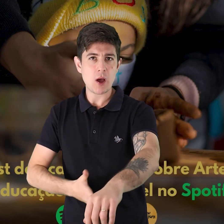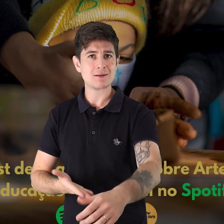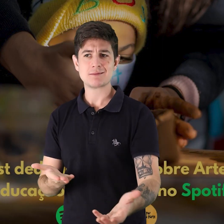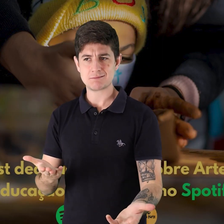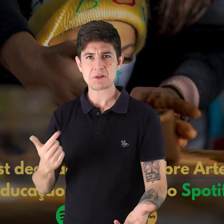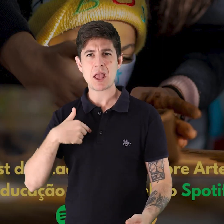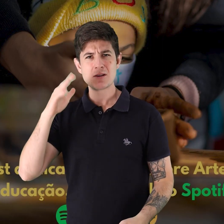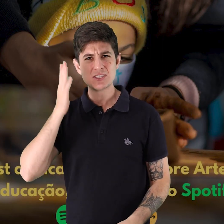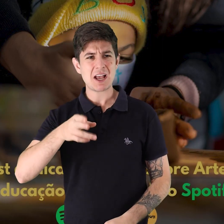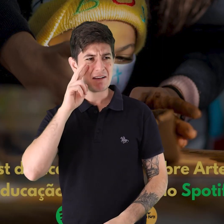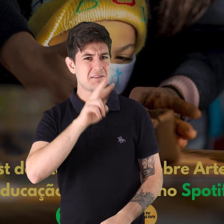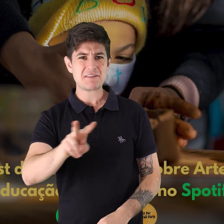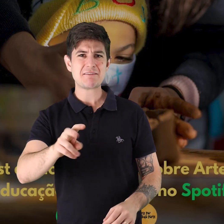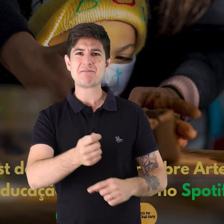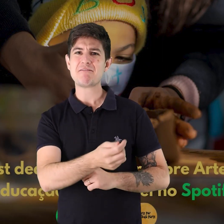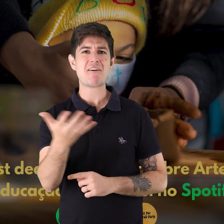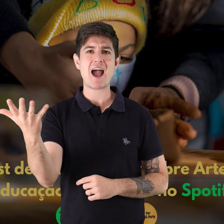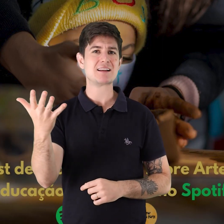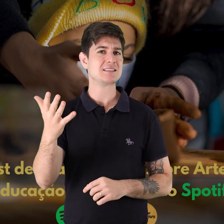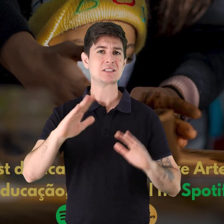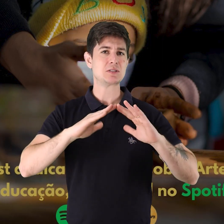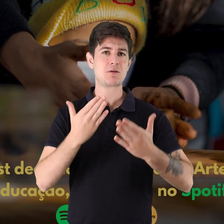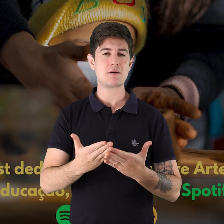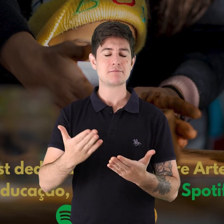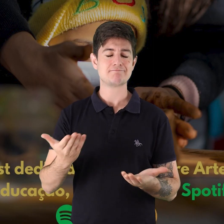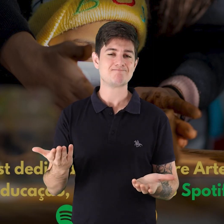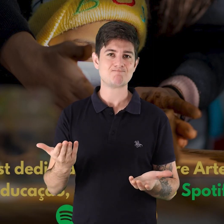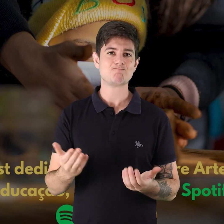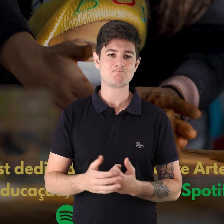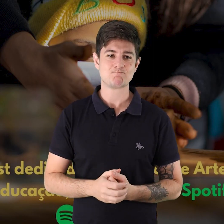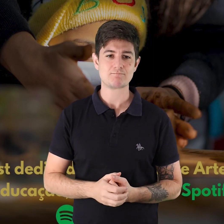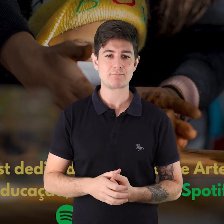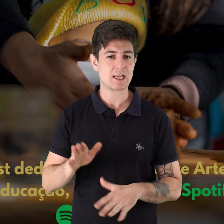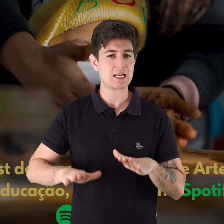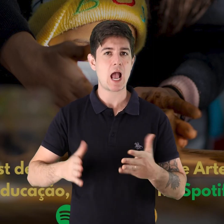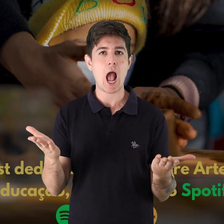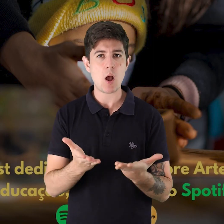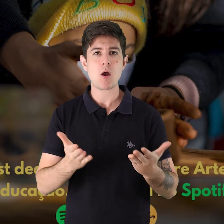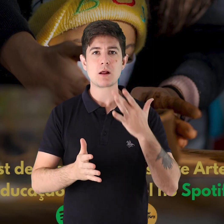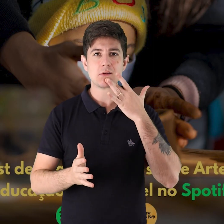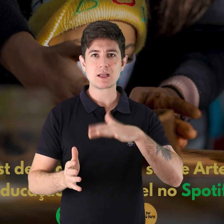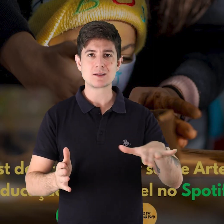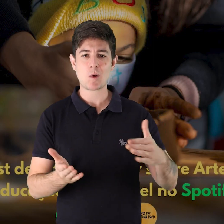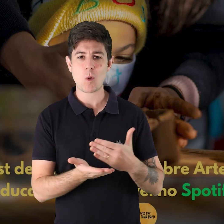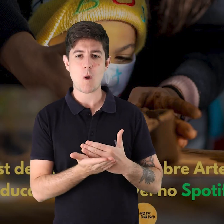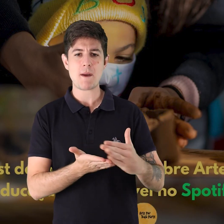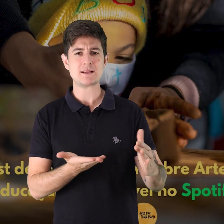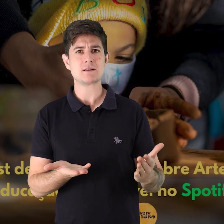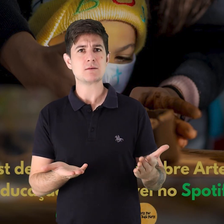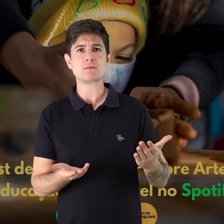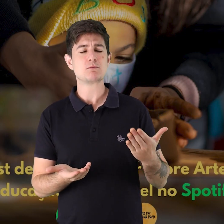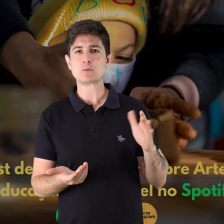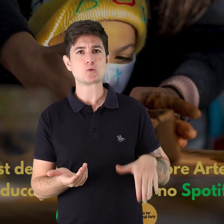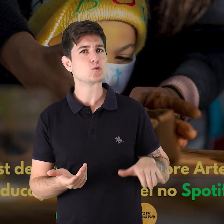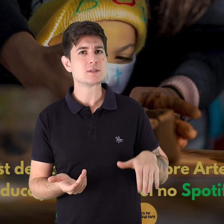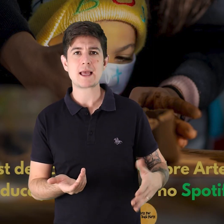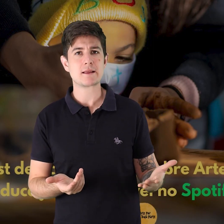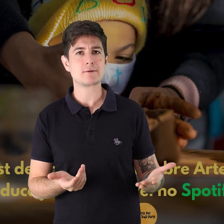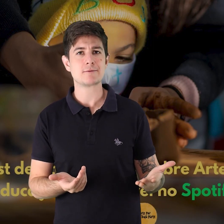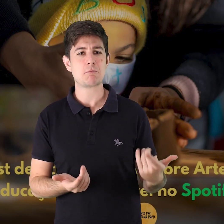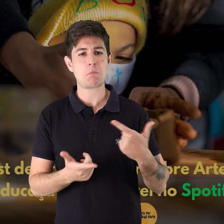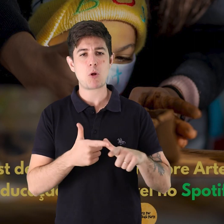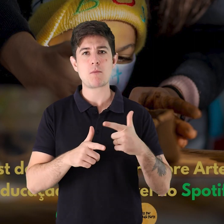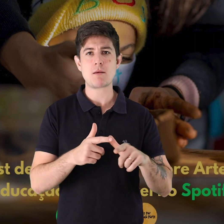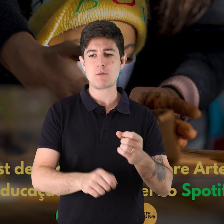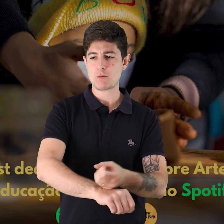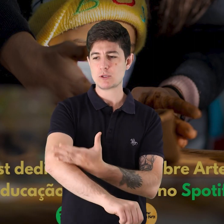beliscam. Eu atendi várias, sabe, na escola, assim. E está começando muito cedo isso, né, essa inquietação emocional. Muito cedo. Você acha que